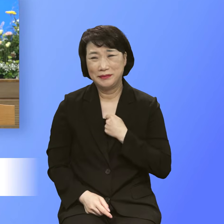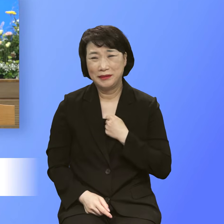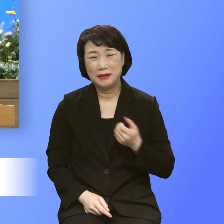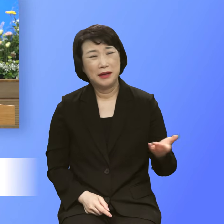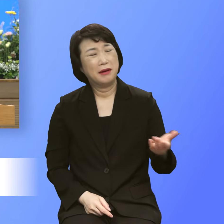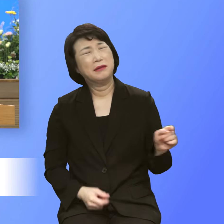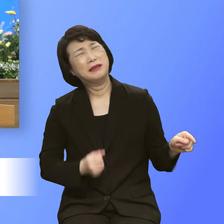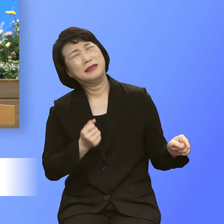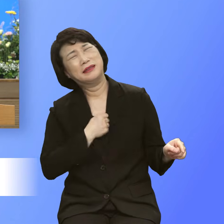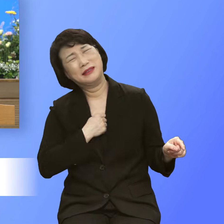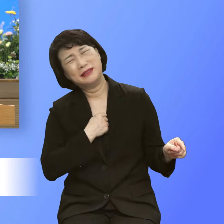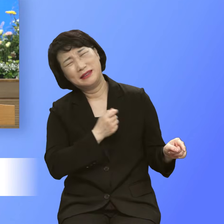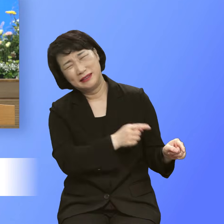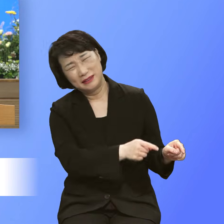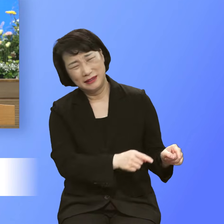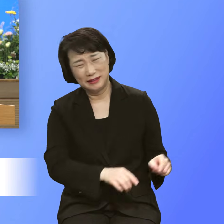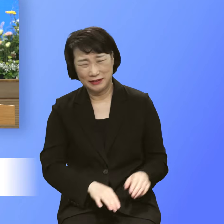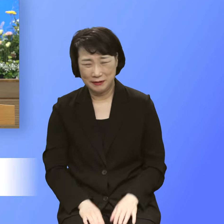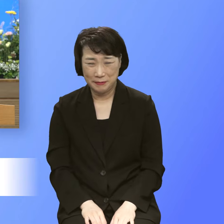참 답답하지.